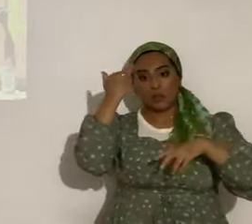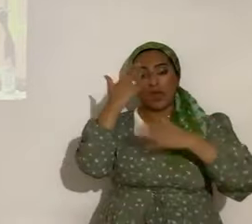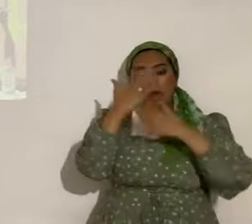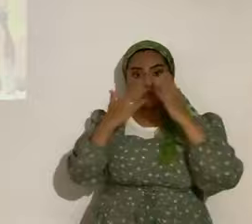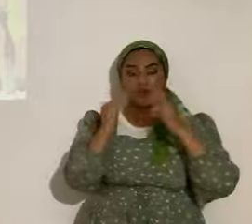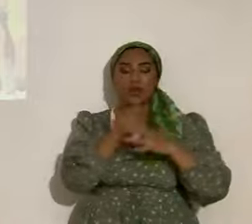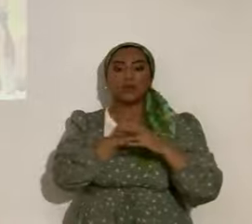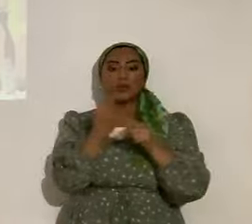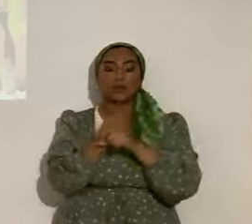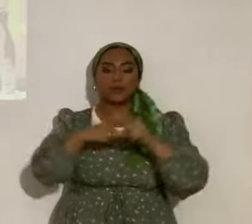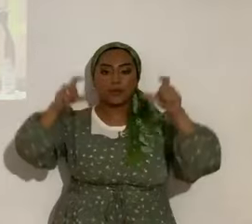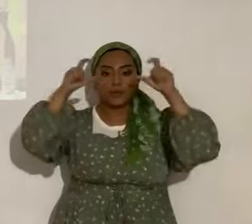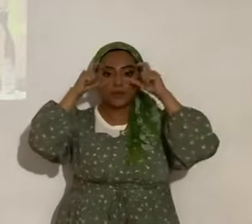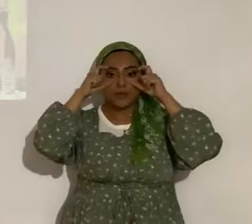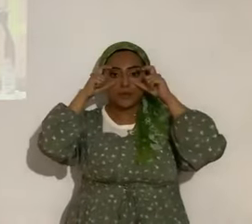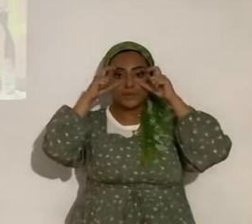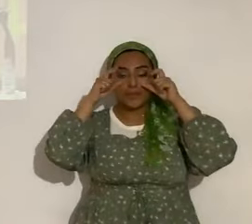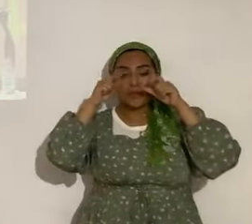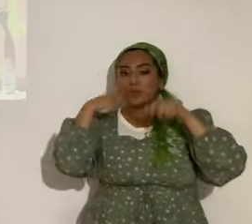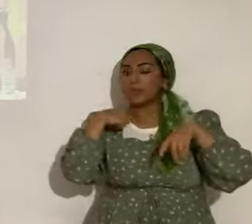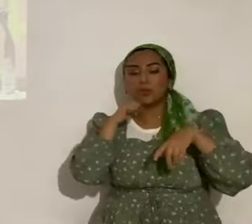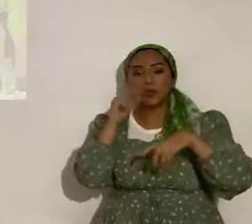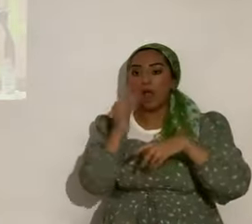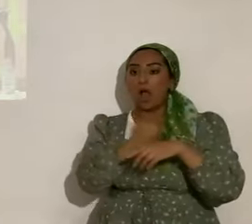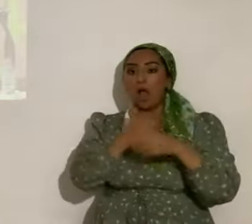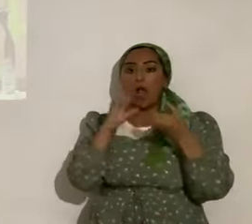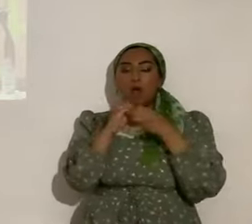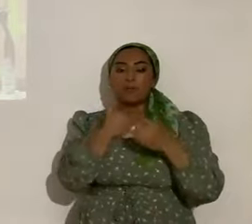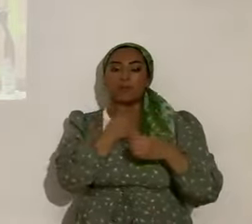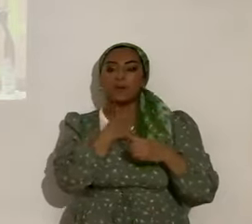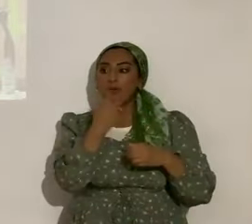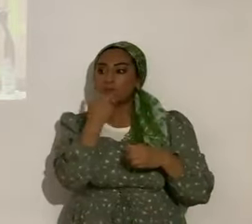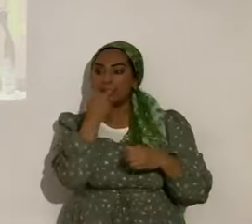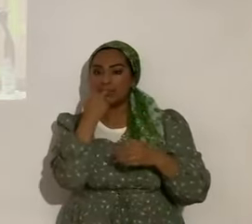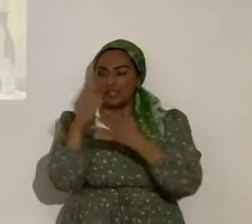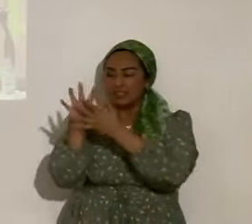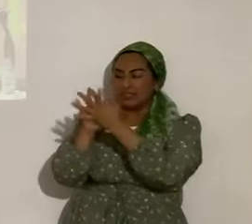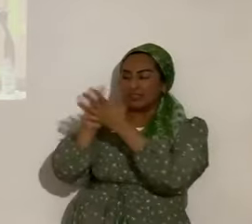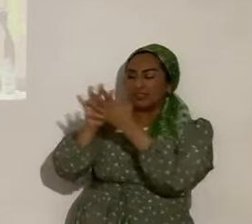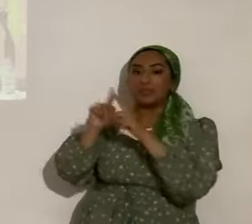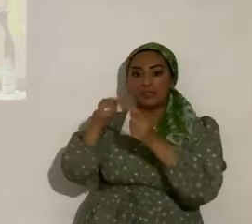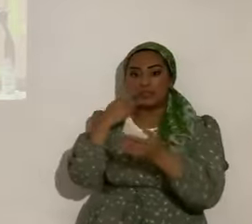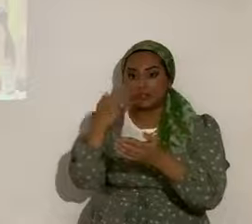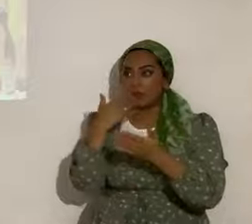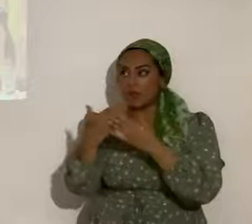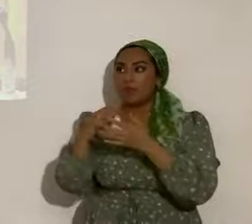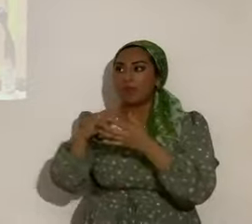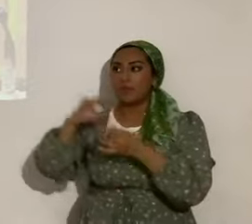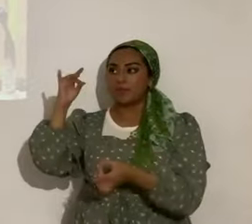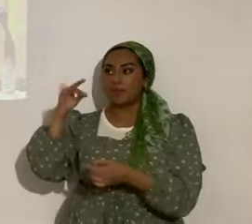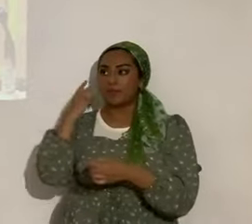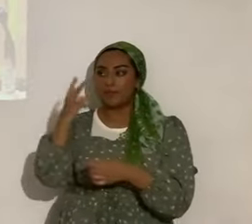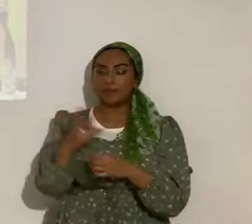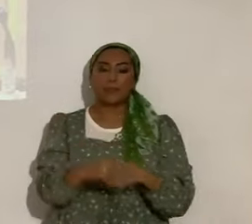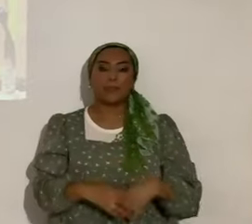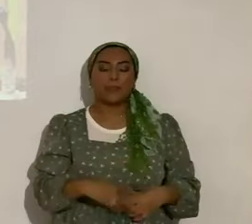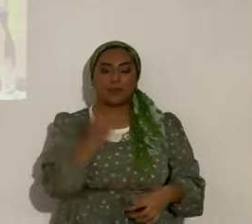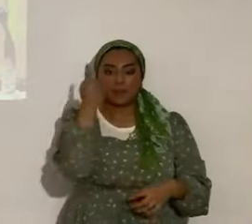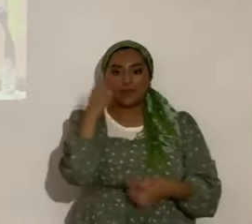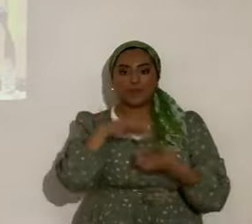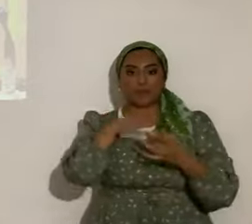lentes, porque no vemos bien con nuestros ojos físicos, pero que veamos bien con los ojos espirituales. El discernimiento